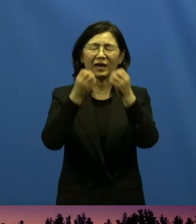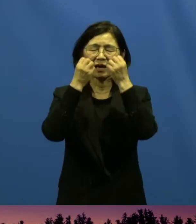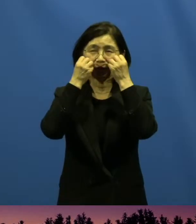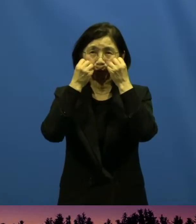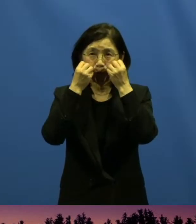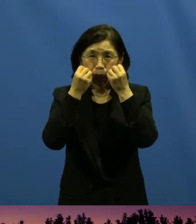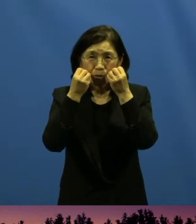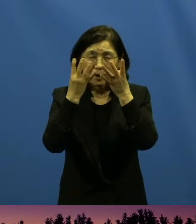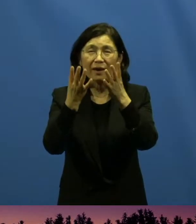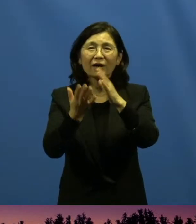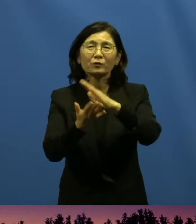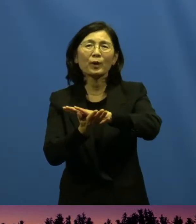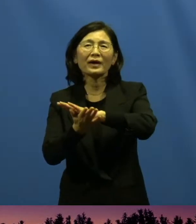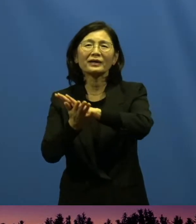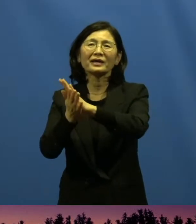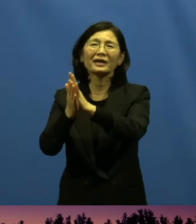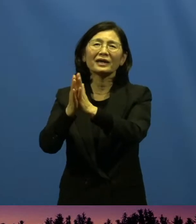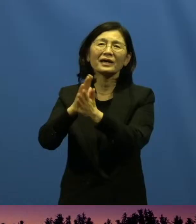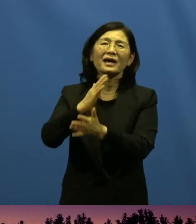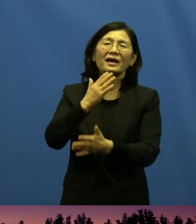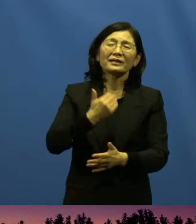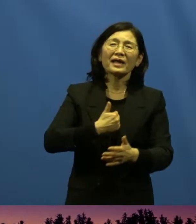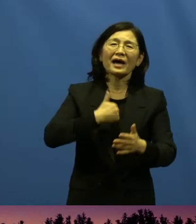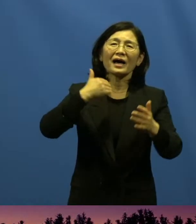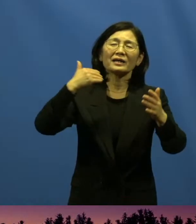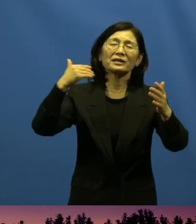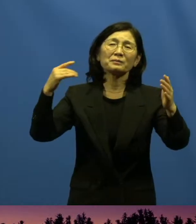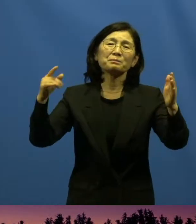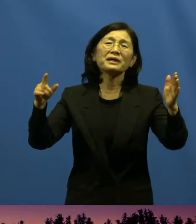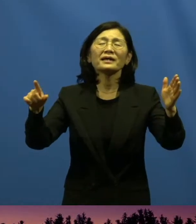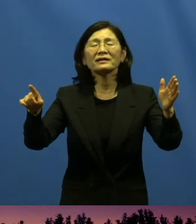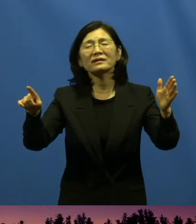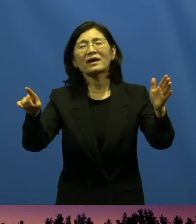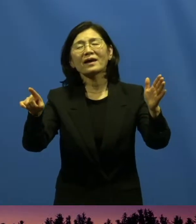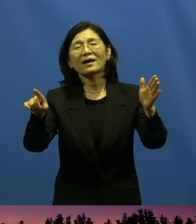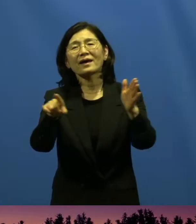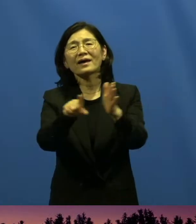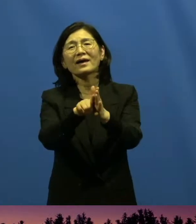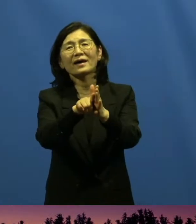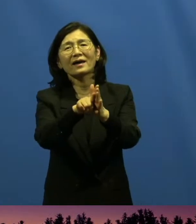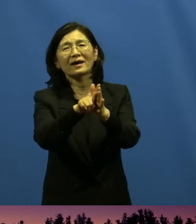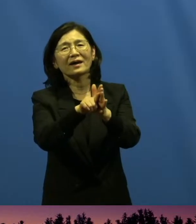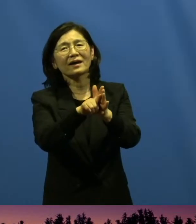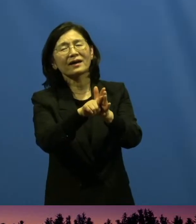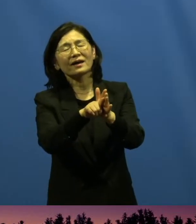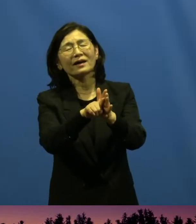새롭게 하리. 나는 믿네.